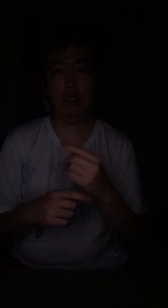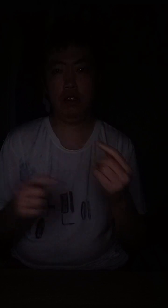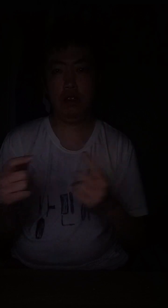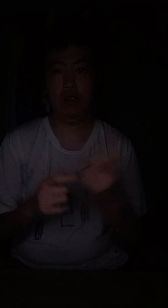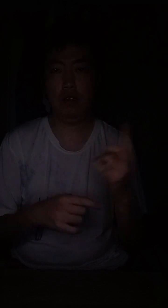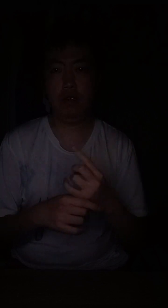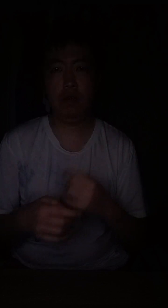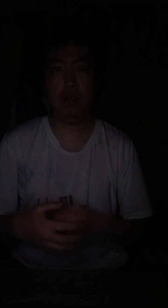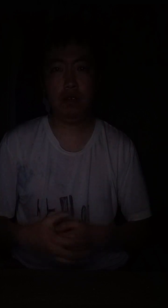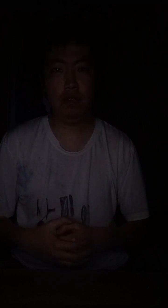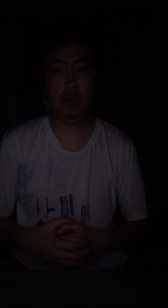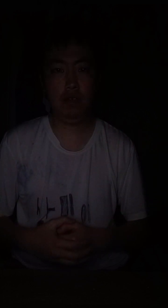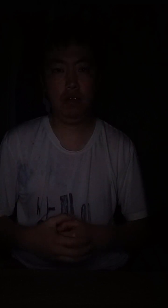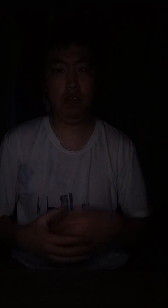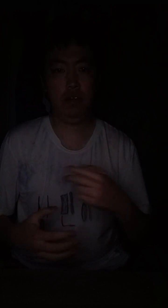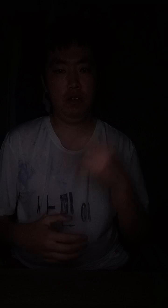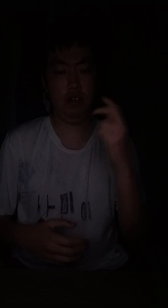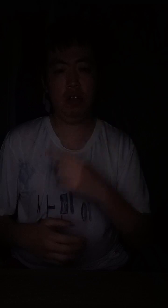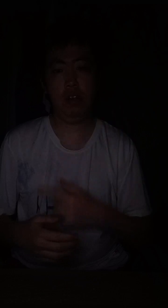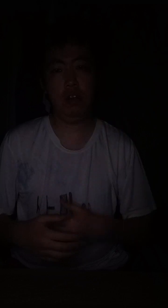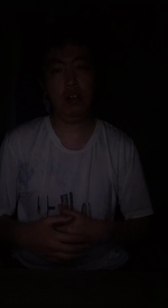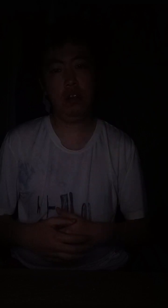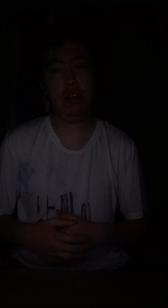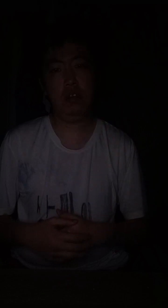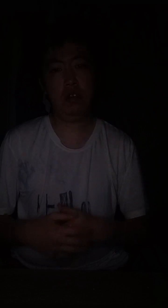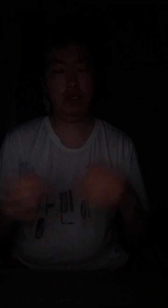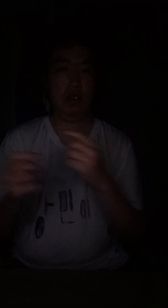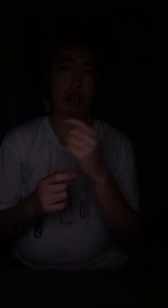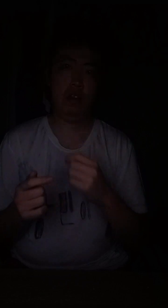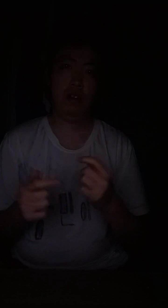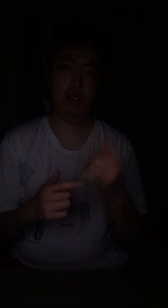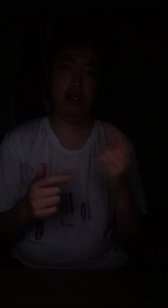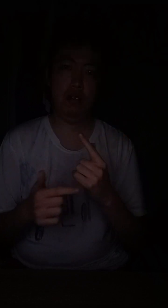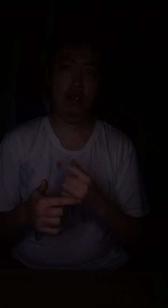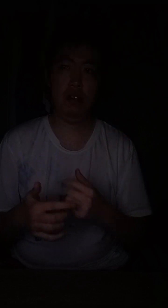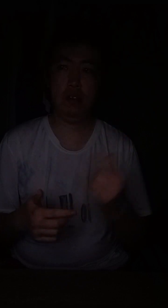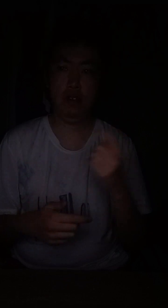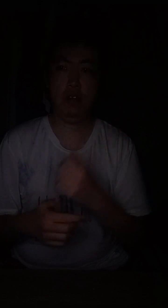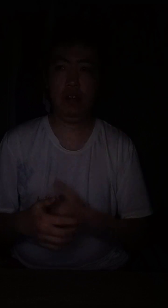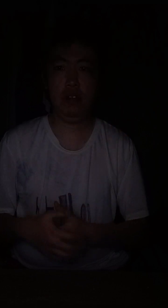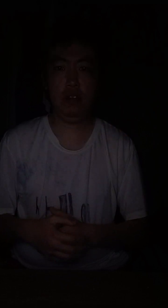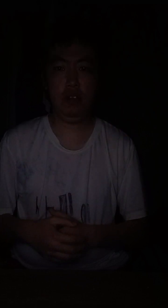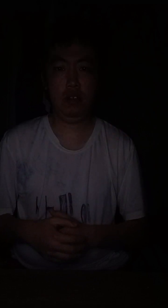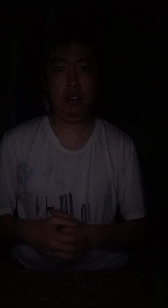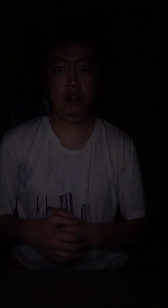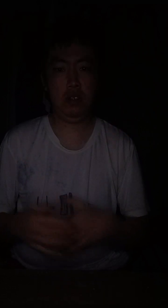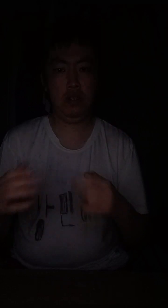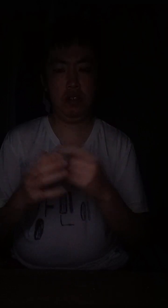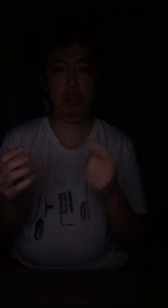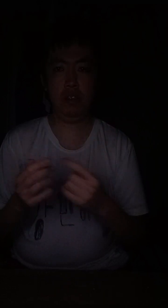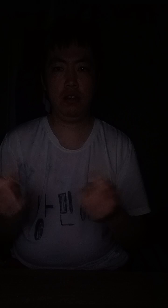본부와 야권 추천 이사들은 즉각 반발하며 선임 무효를 위한 법적 대응 등을 예고했습니다. 이혜리 기자가